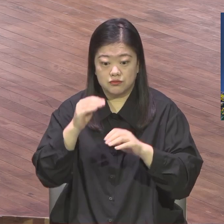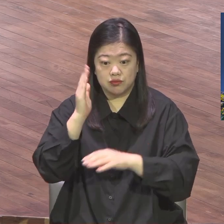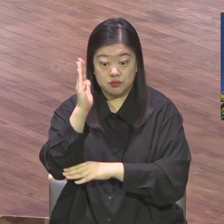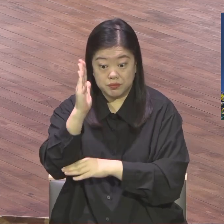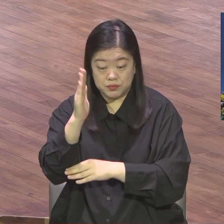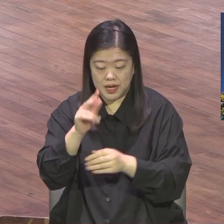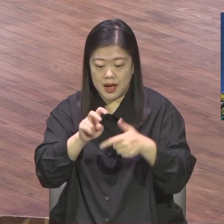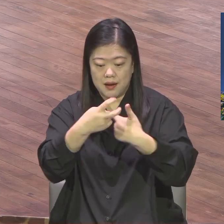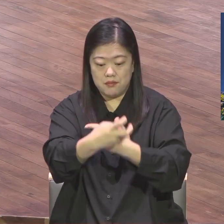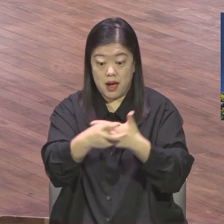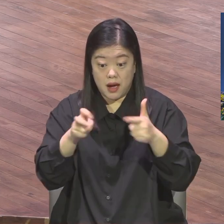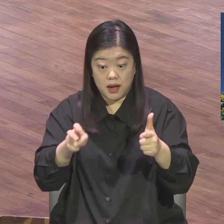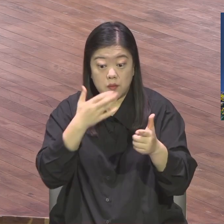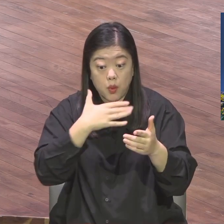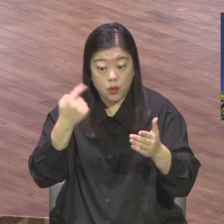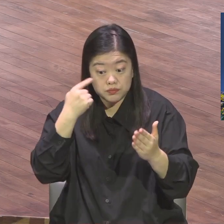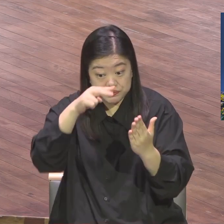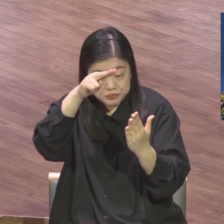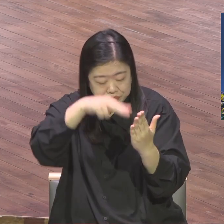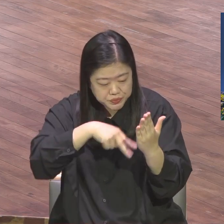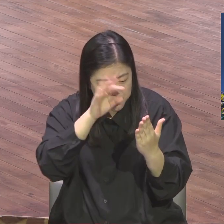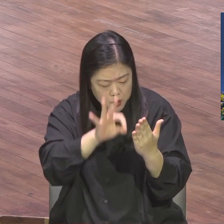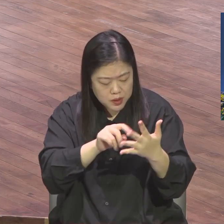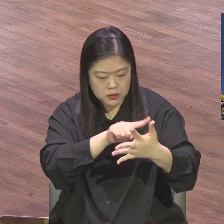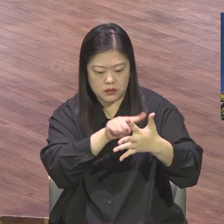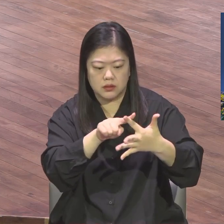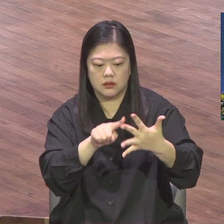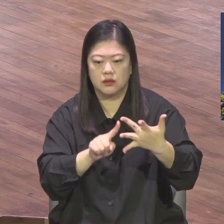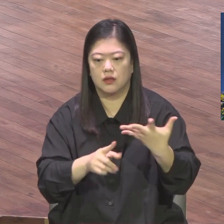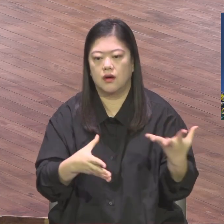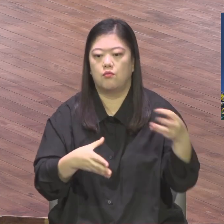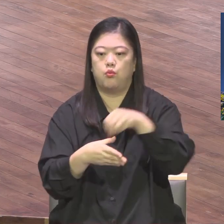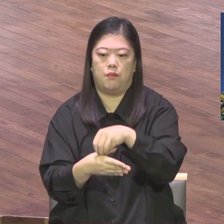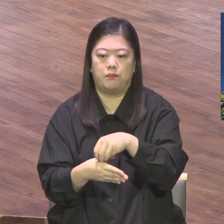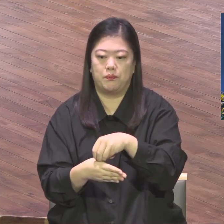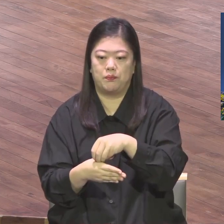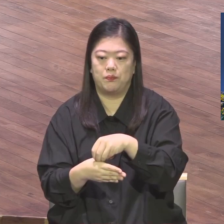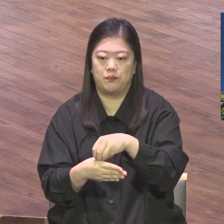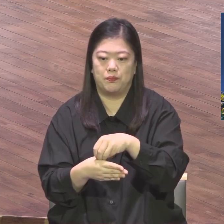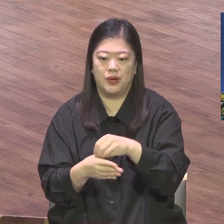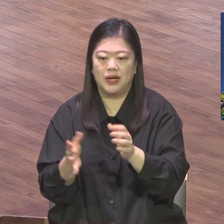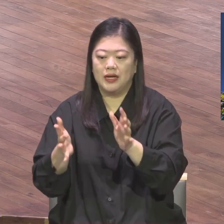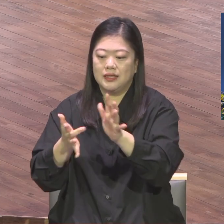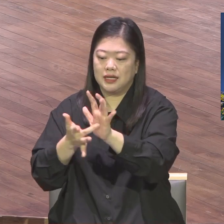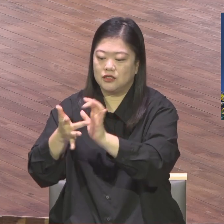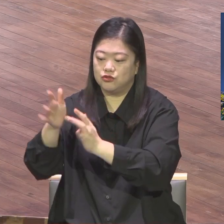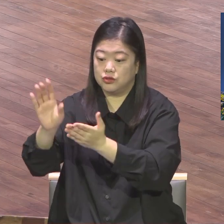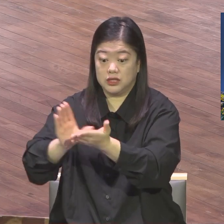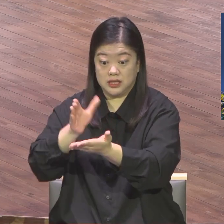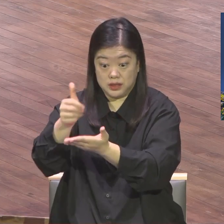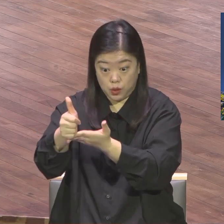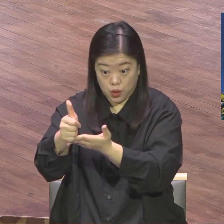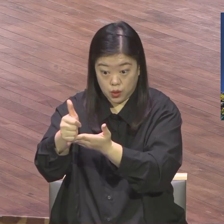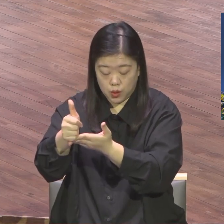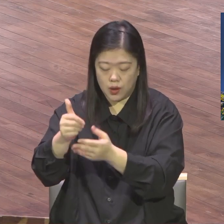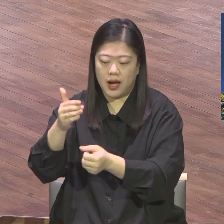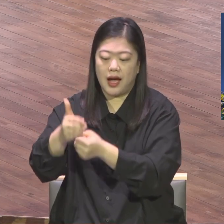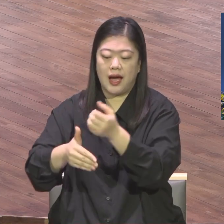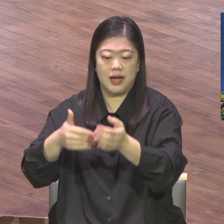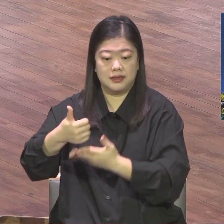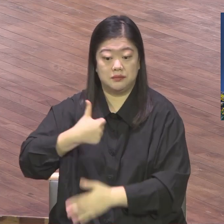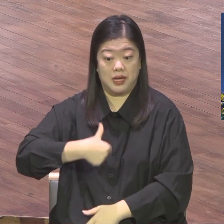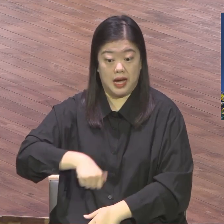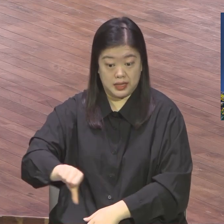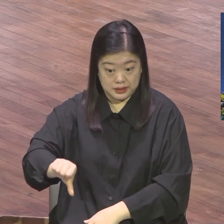이 마가복음은 하나님의 아들 예수 그리스도의 복음의 시작이라